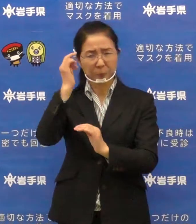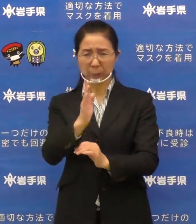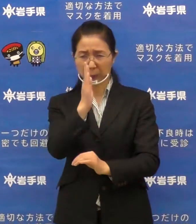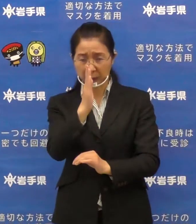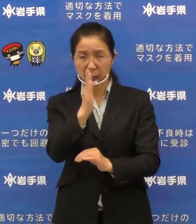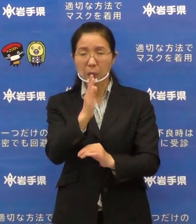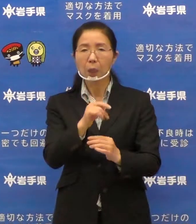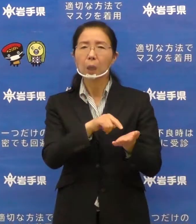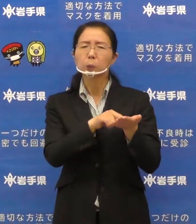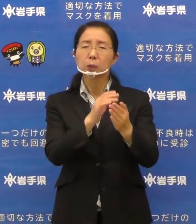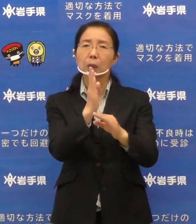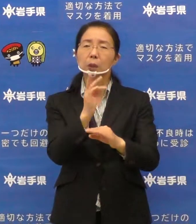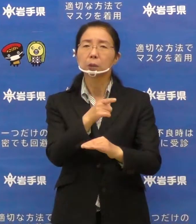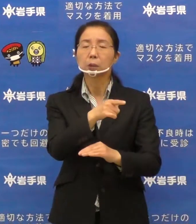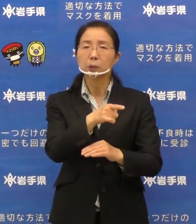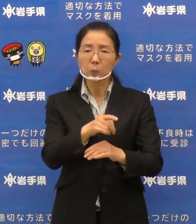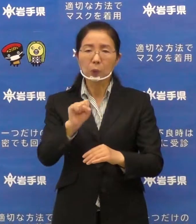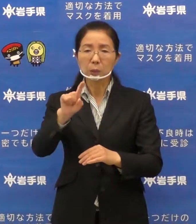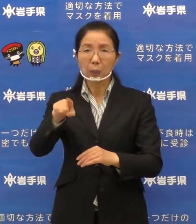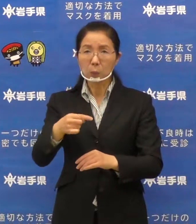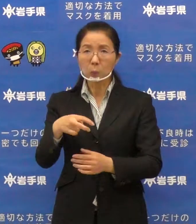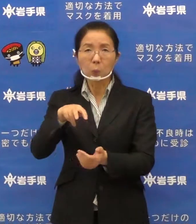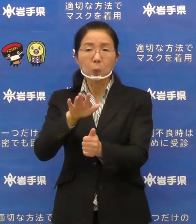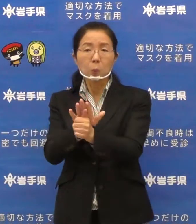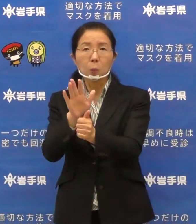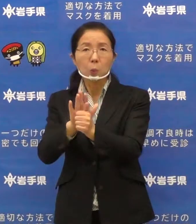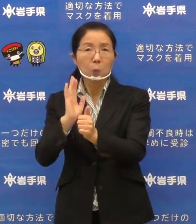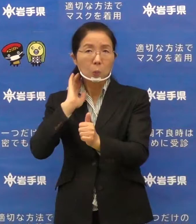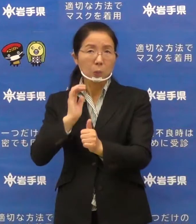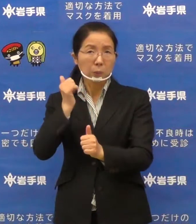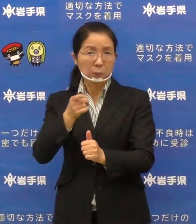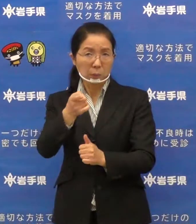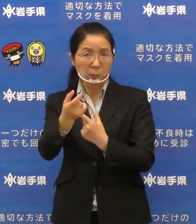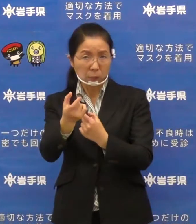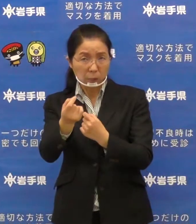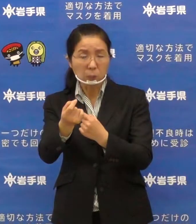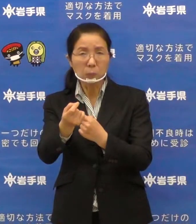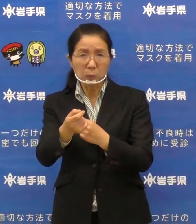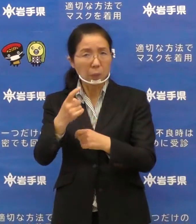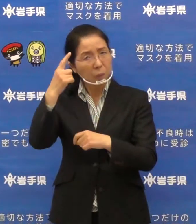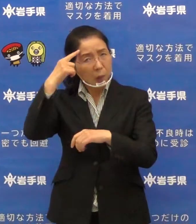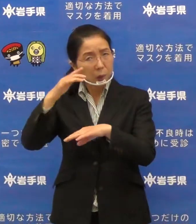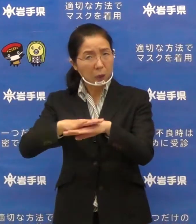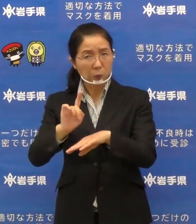判断ということですが、あの佐野さんを擁立したですね、知事の受け止めを聞かせてください。